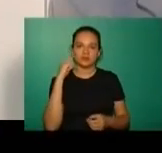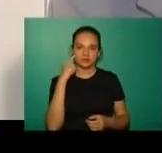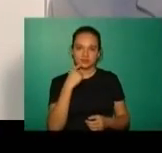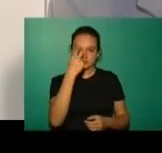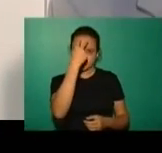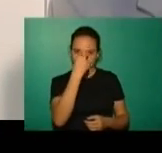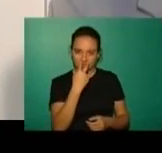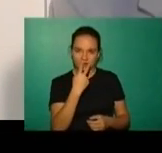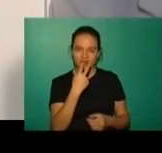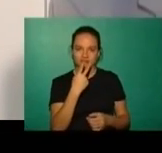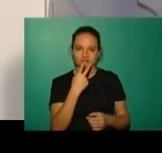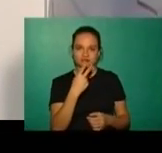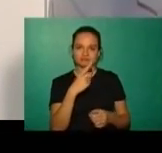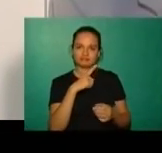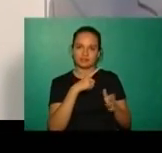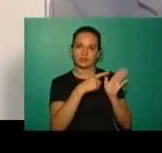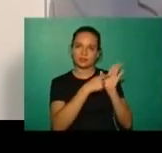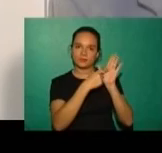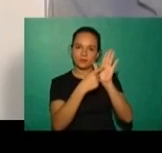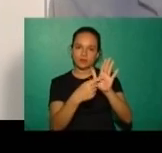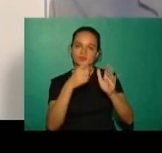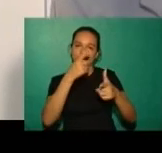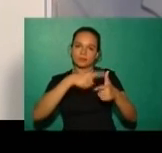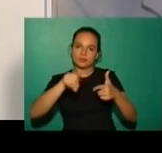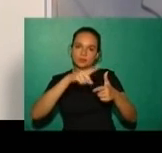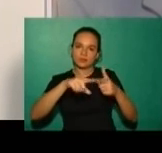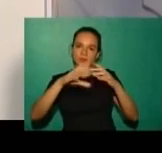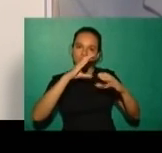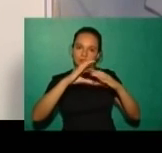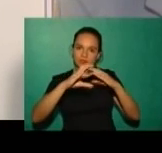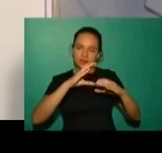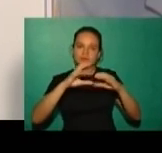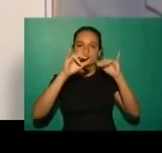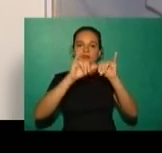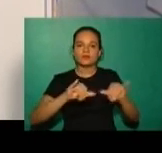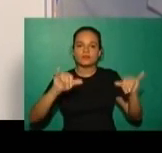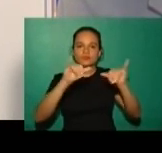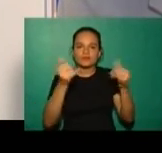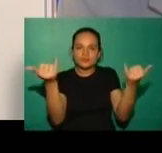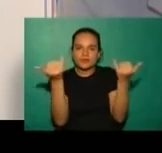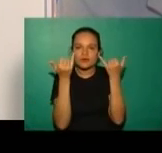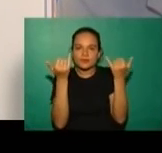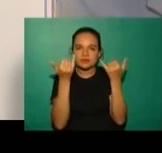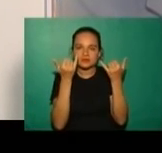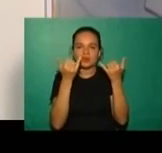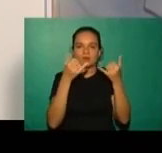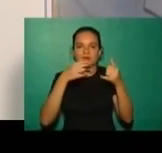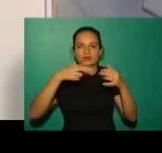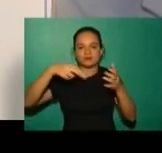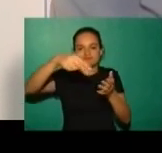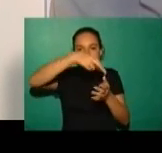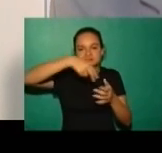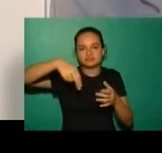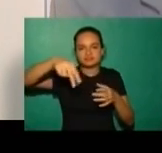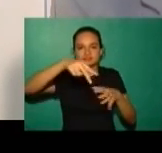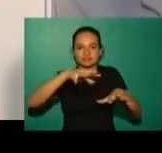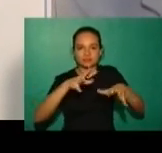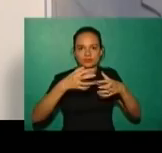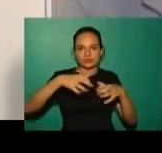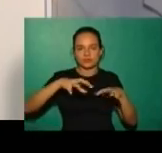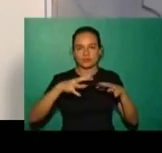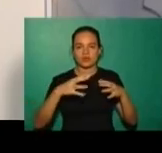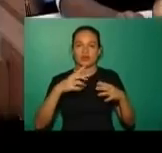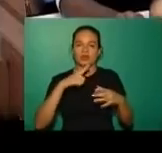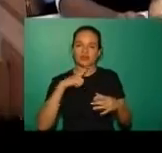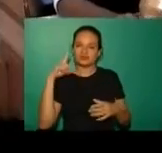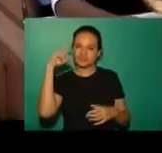Elas apresentam, em geral, problemas na comunicação, informação e mobilidade. É difícil